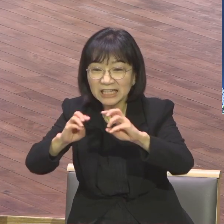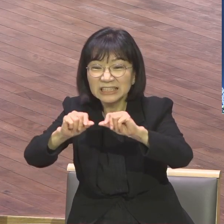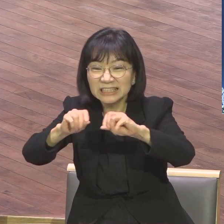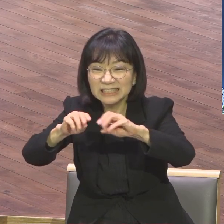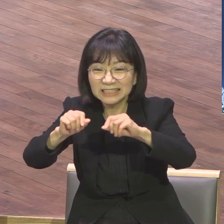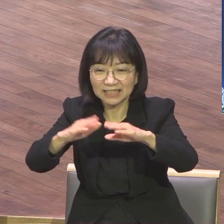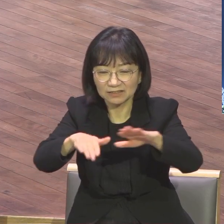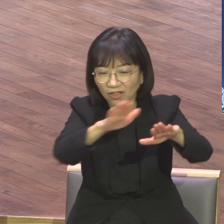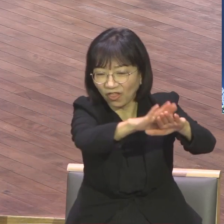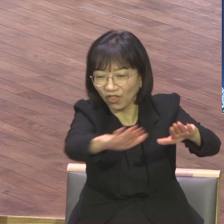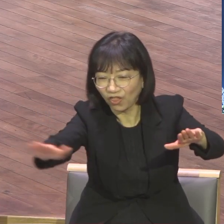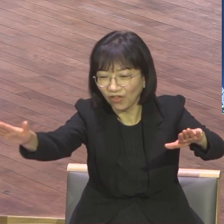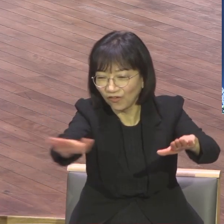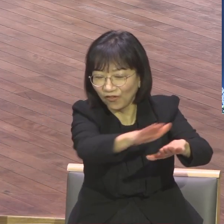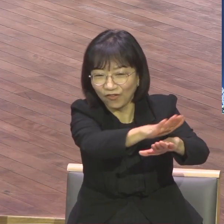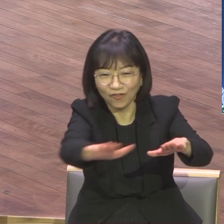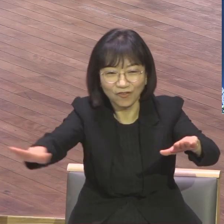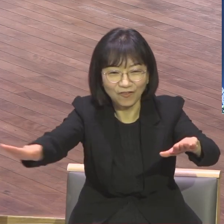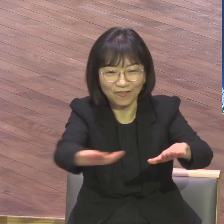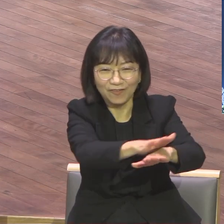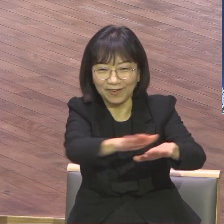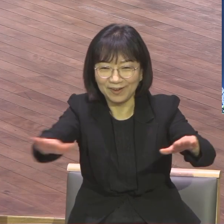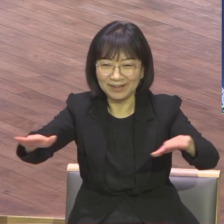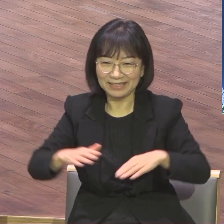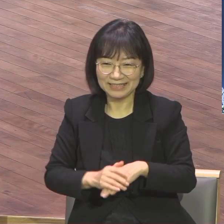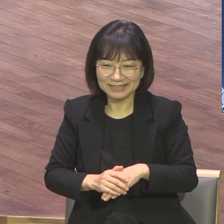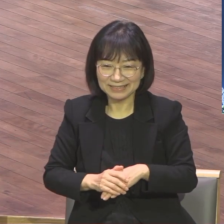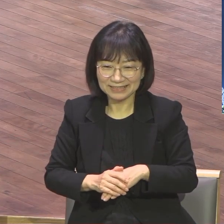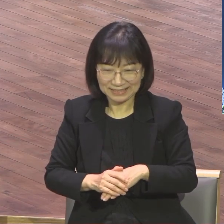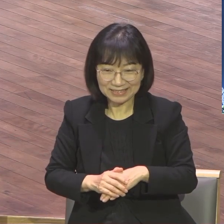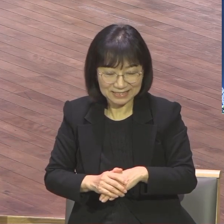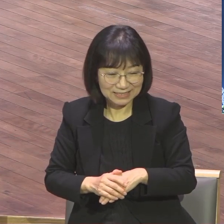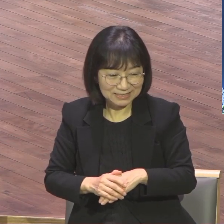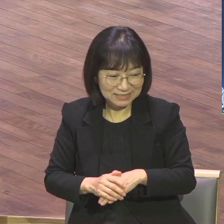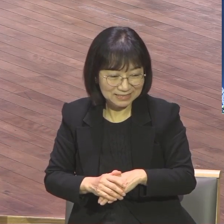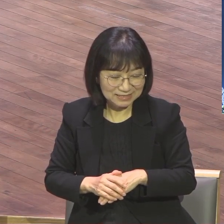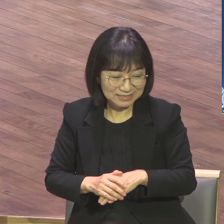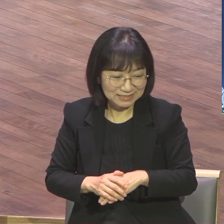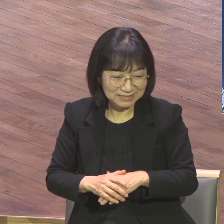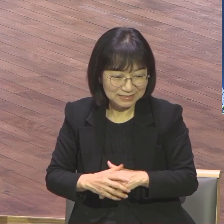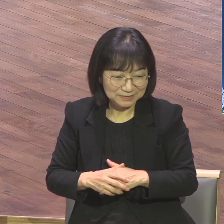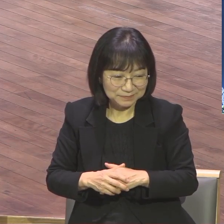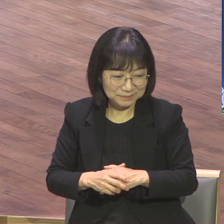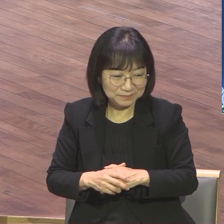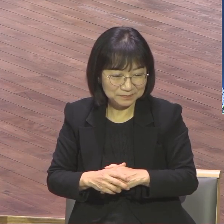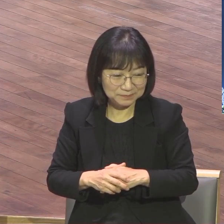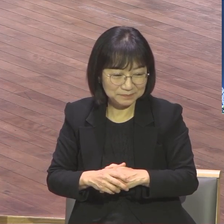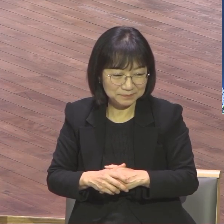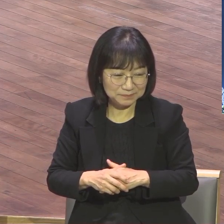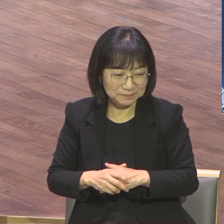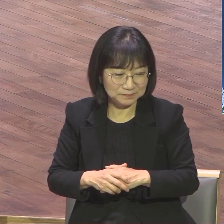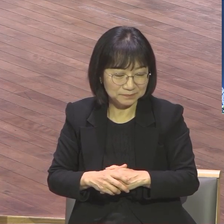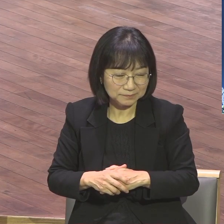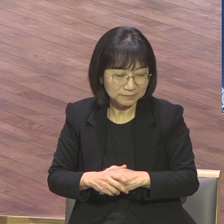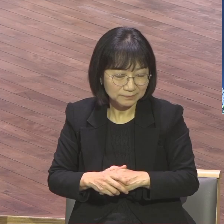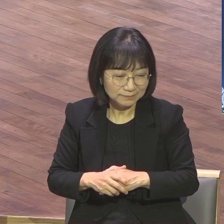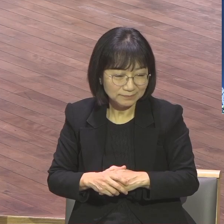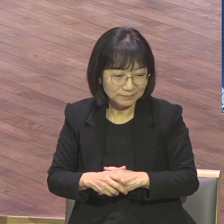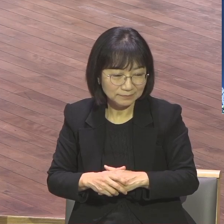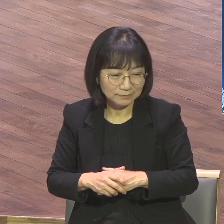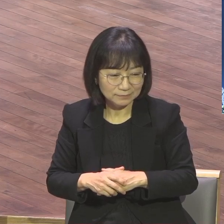그게 끝이에요. 왜냐하면 이들이 그렇게 놓고 거기서 뭔가 뭐 이런